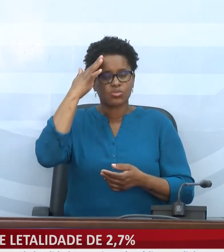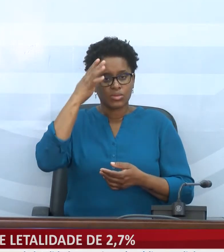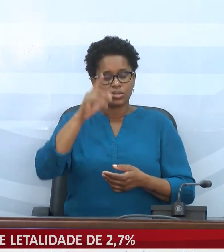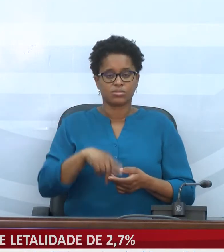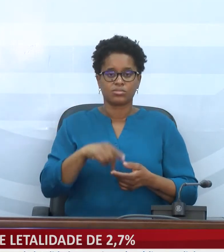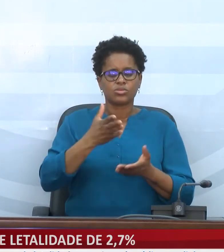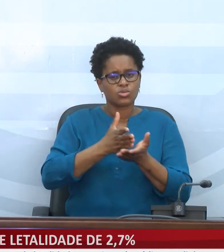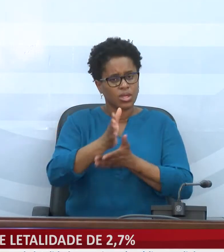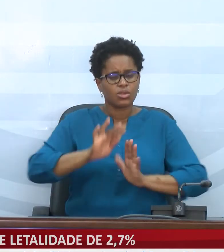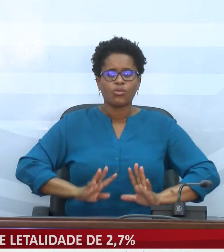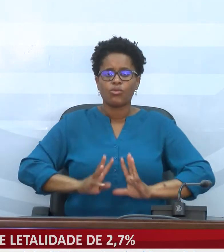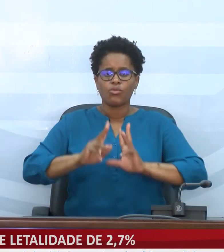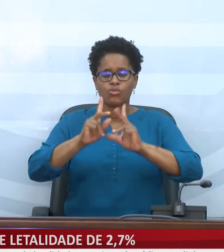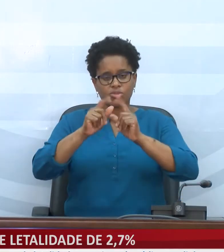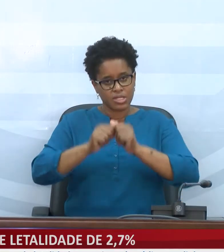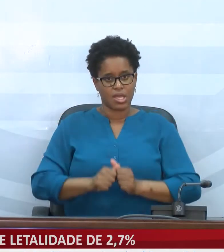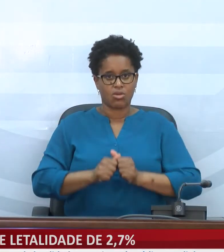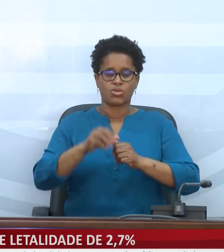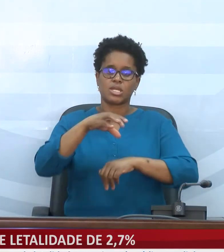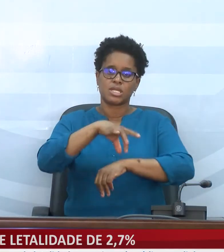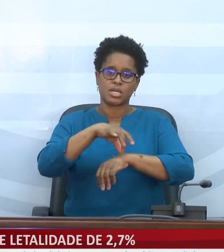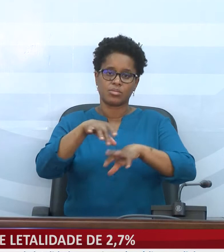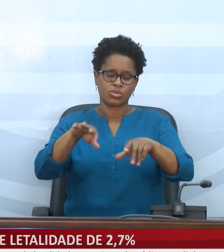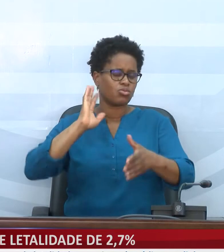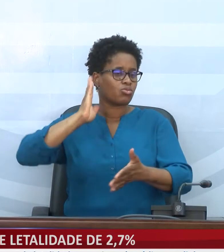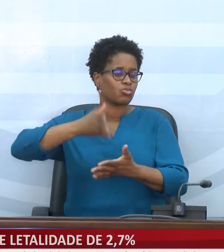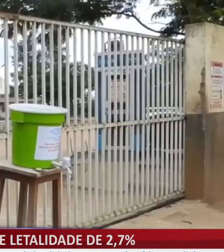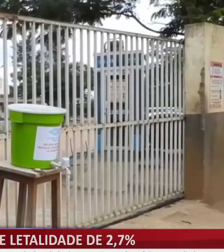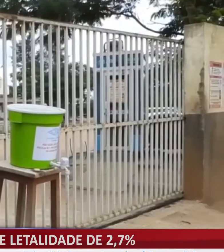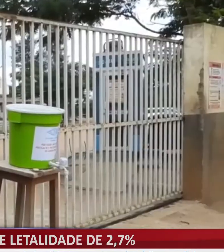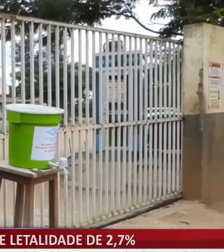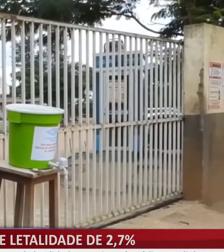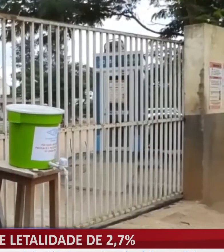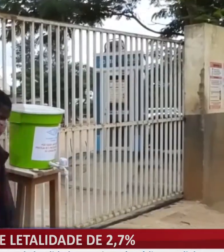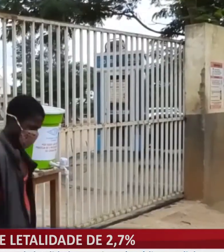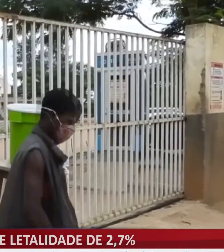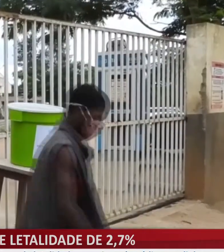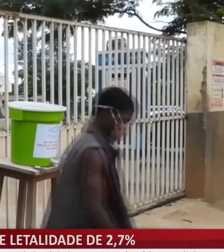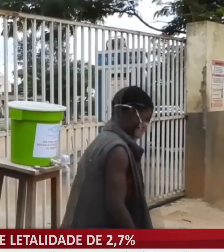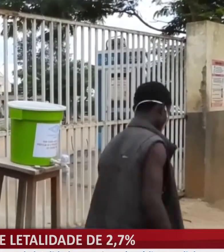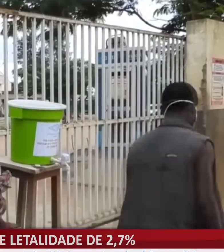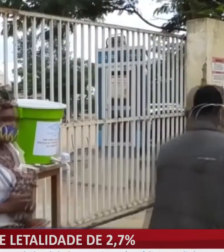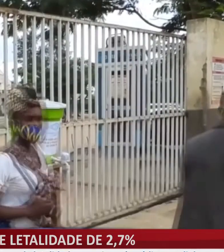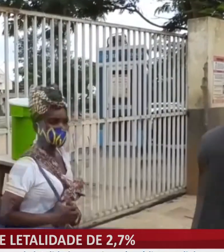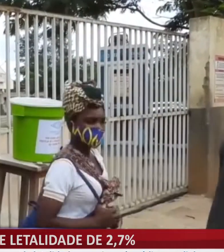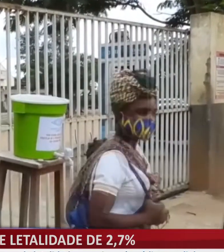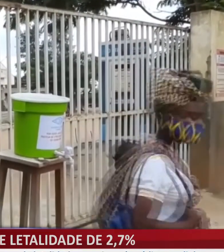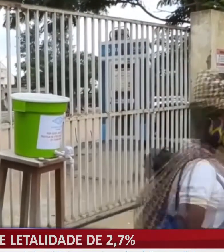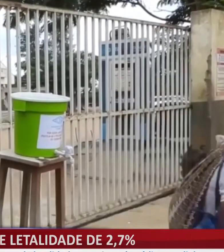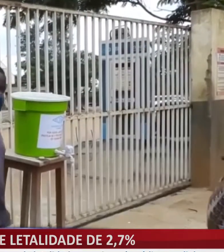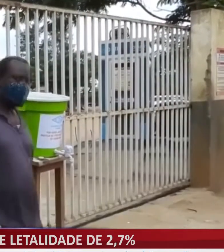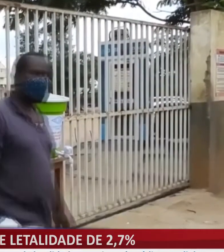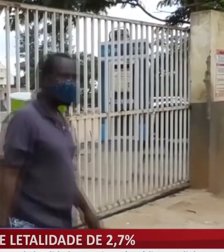ao longo da evolução da pandemia nos últimos tempos no entanto o continente Africano já